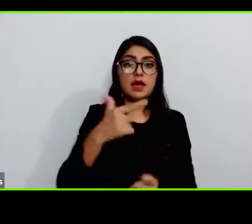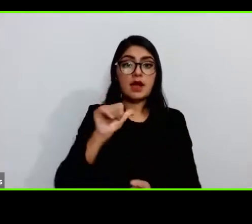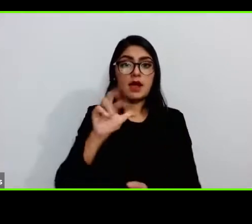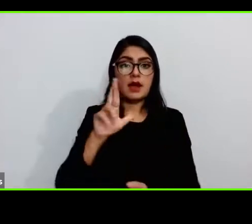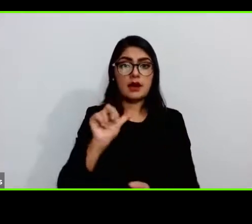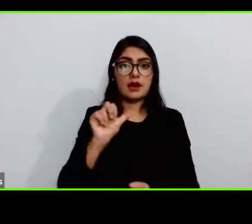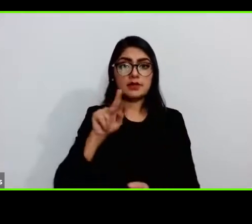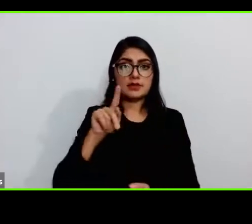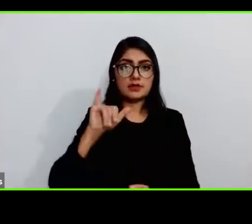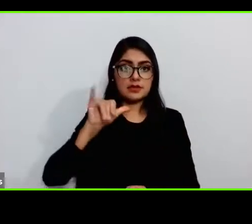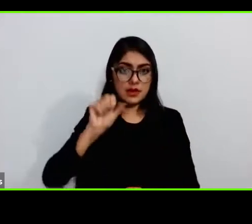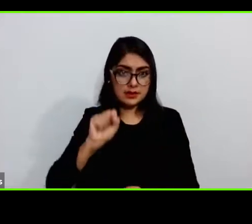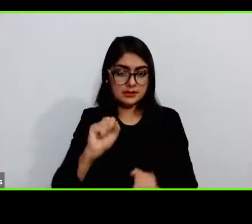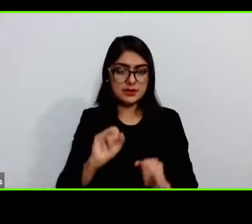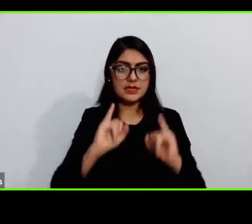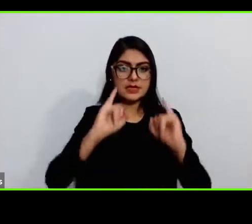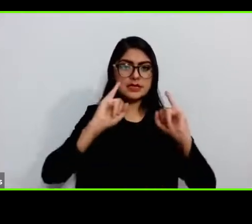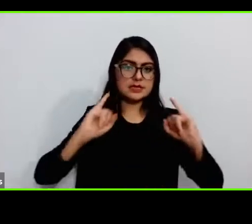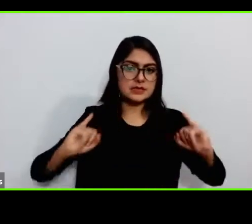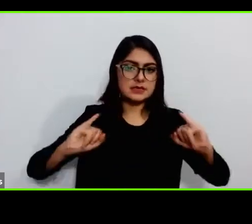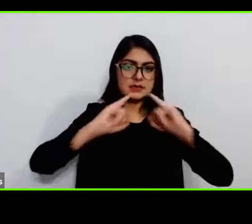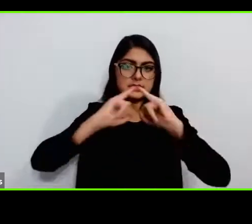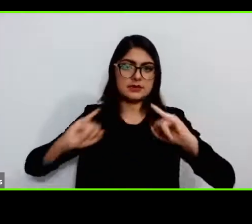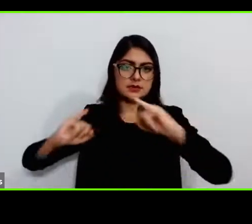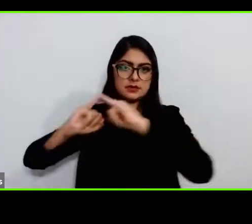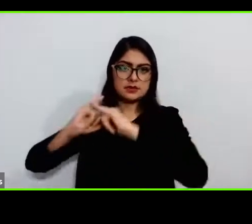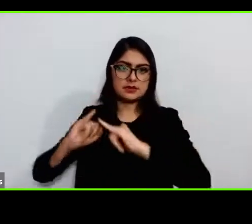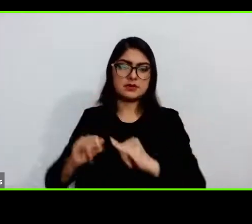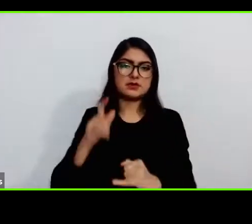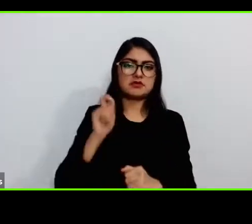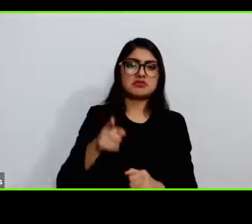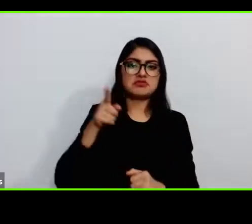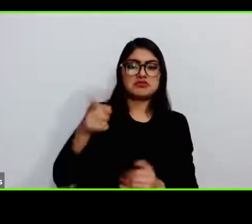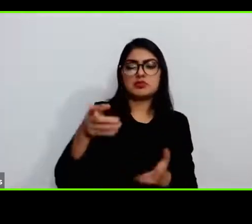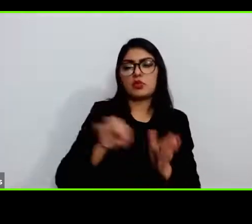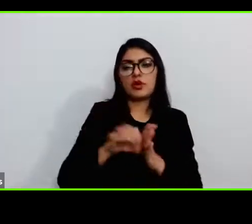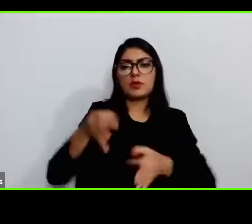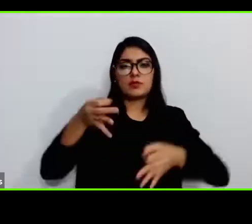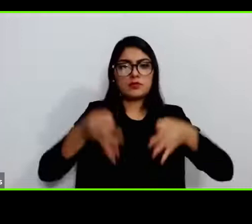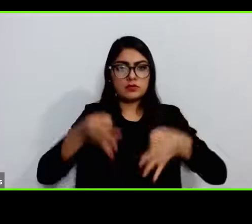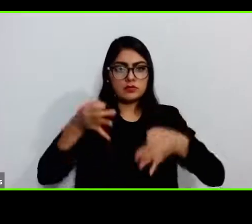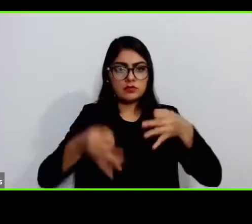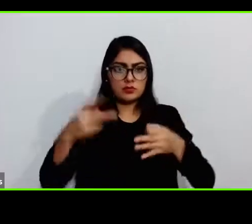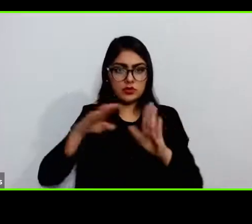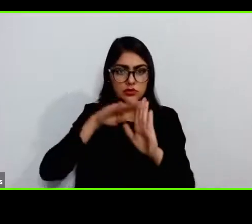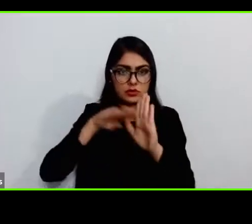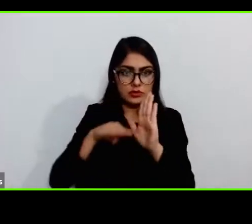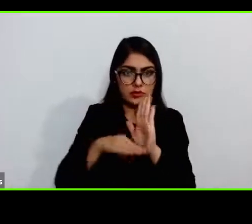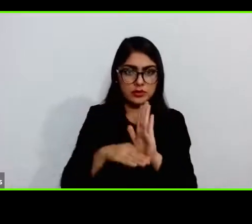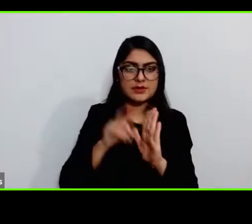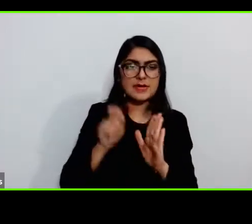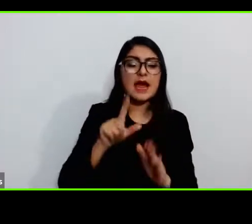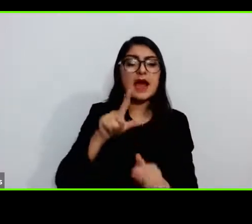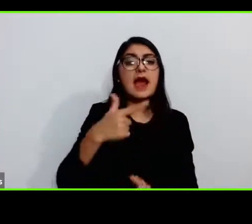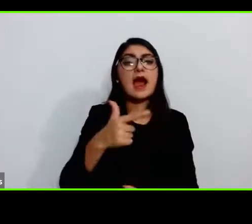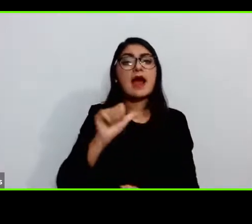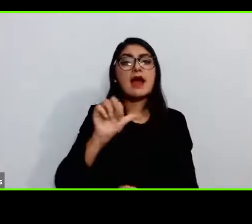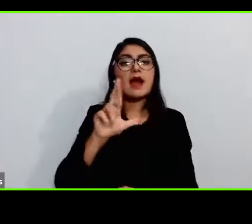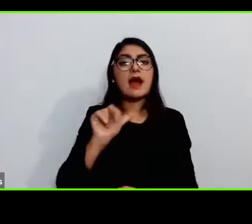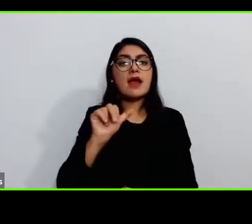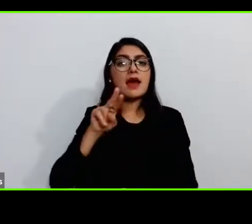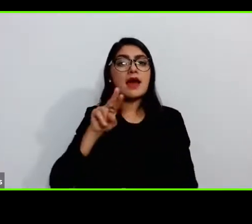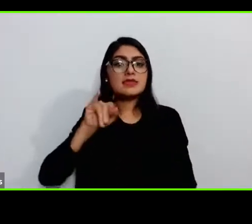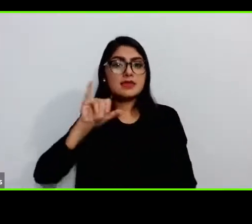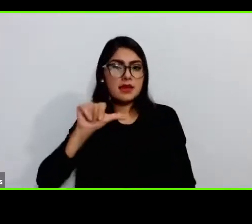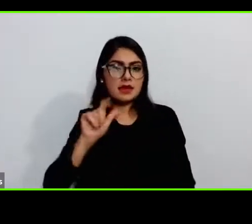garantía institucional? La independencia judicial. No es una competencia, no es una norma competencial, sino es una garantía que tiene la institución